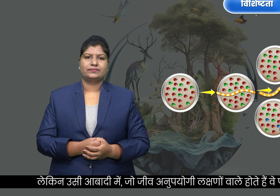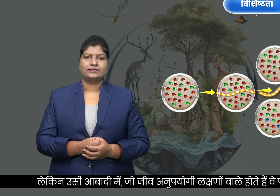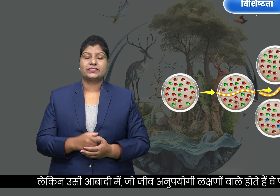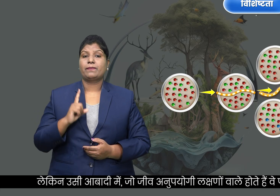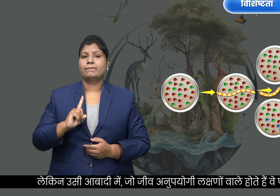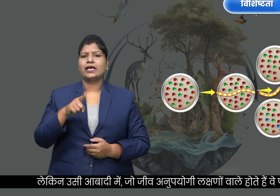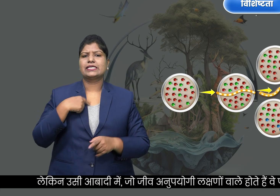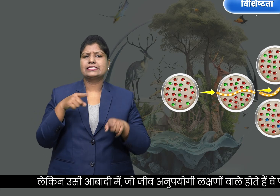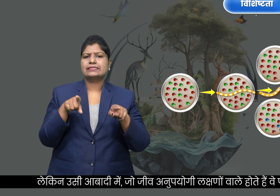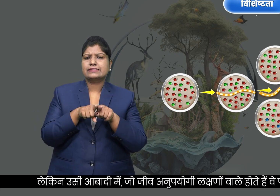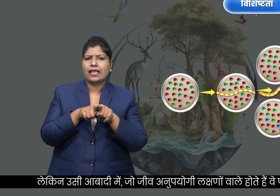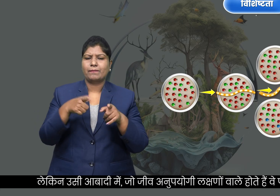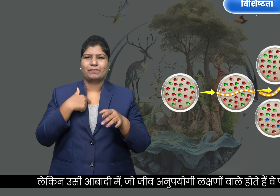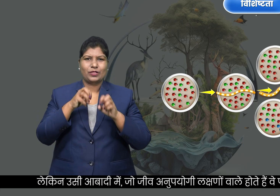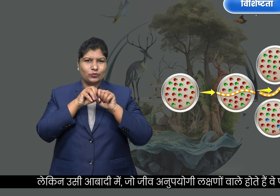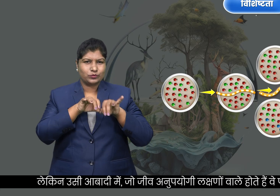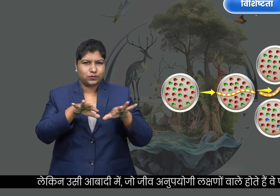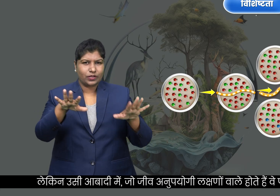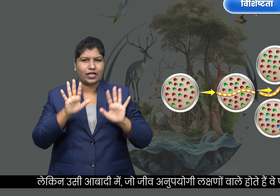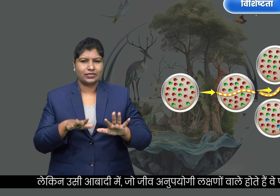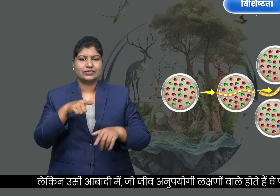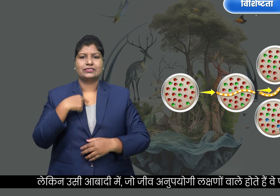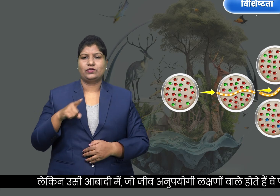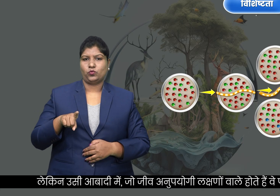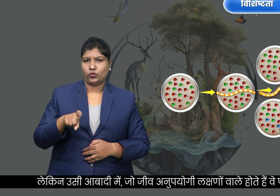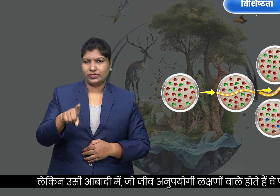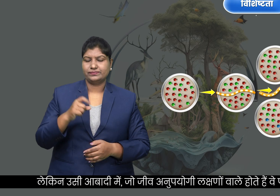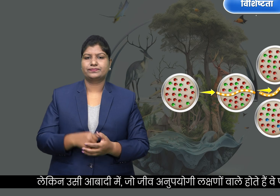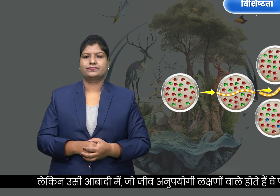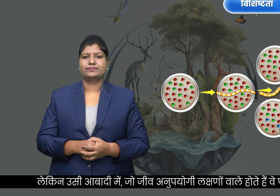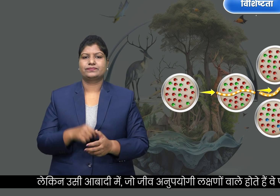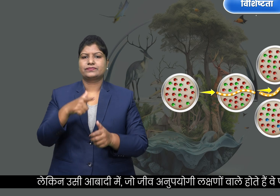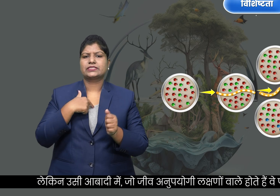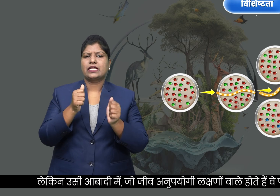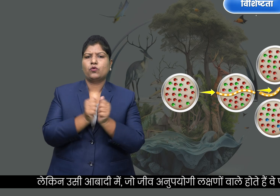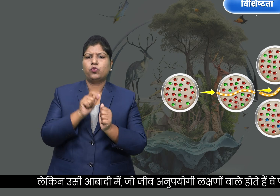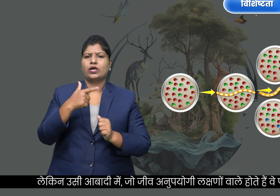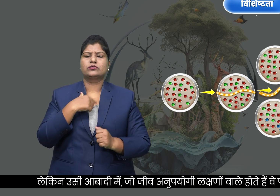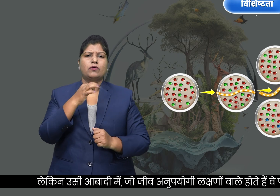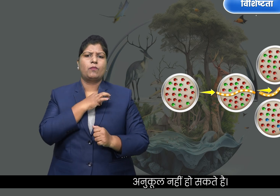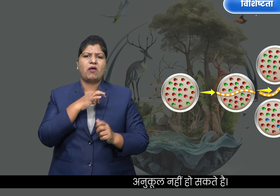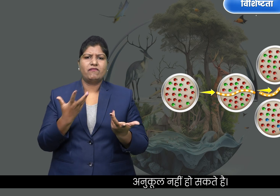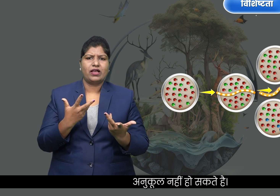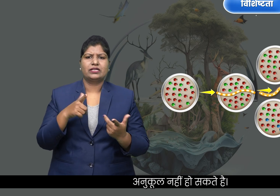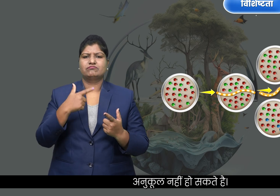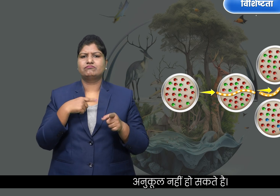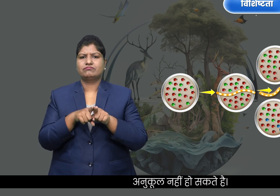लेकिन उसी आबादी में जो जीव अनुपयोगी लक्षणों वाले होते हैं वे पर्यावरण के अनुकूल नहीं हो सकते हैं।